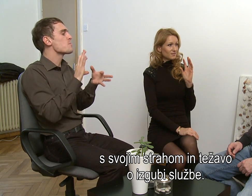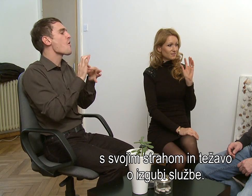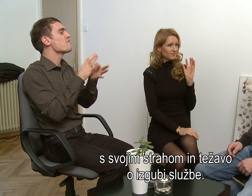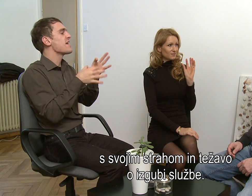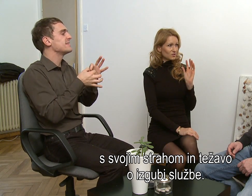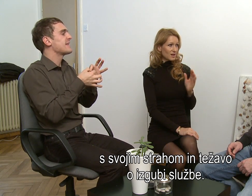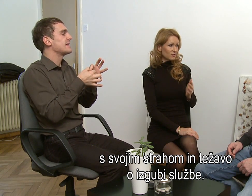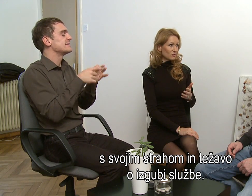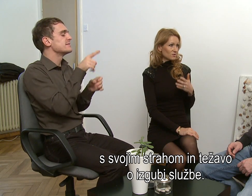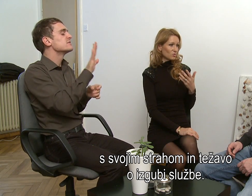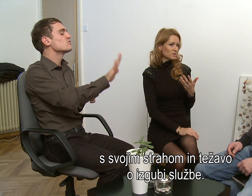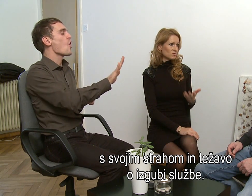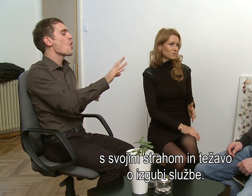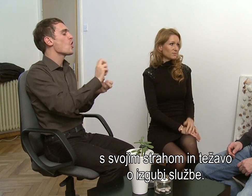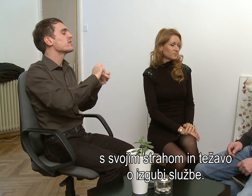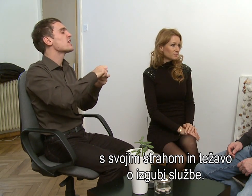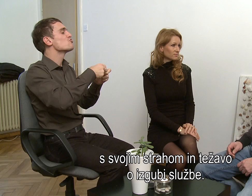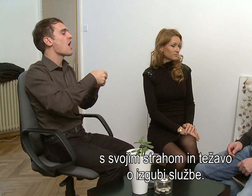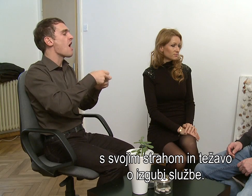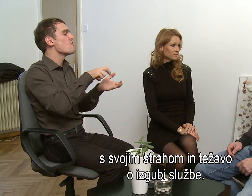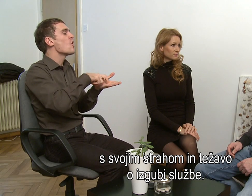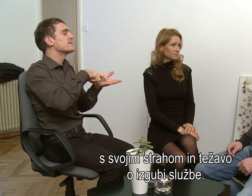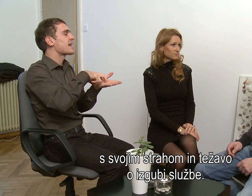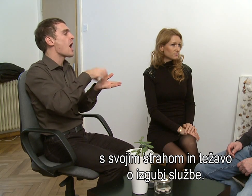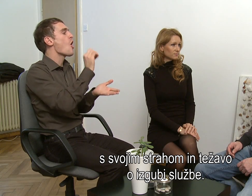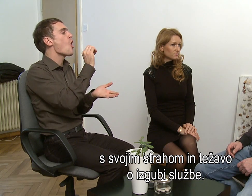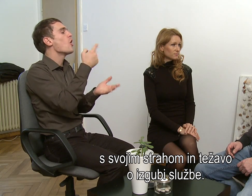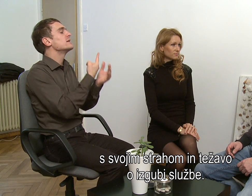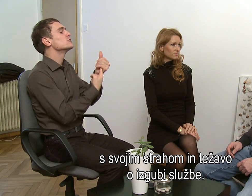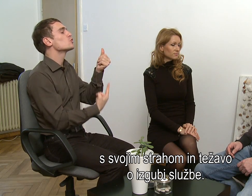in težavo o izgubi službe.